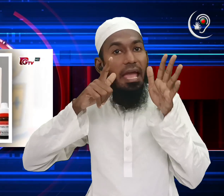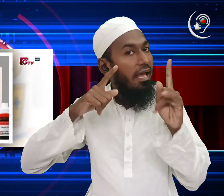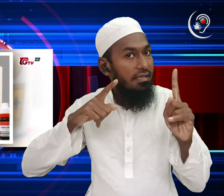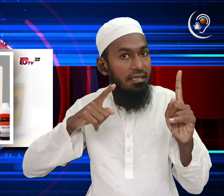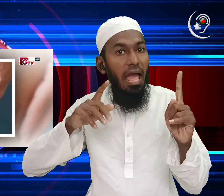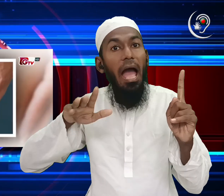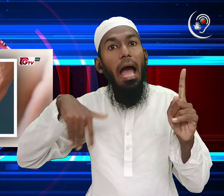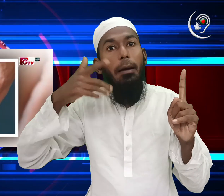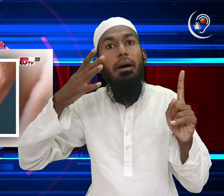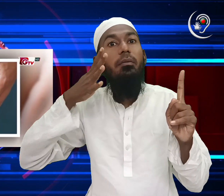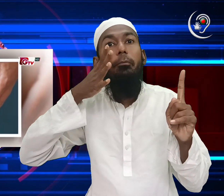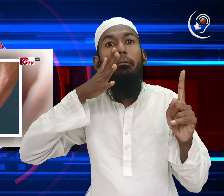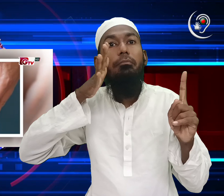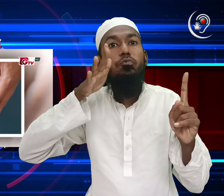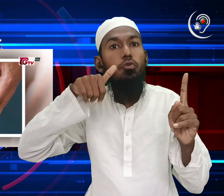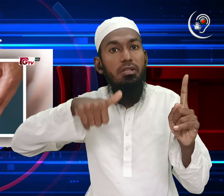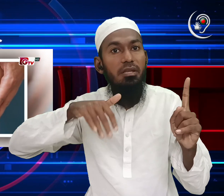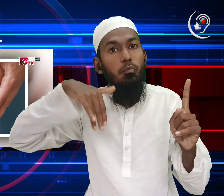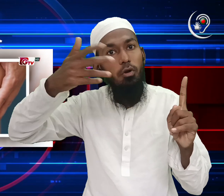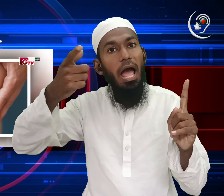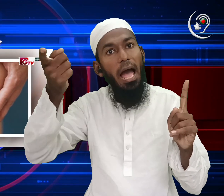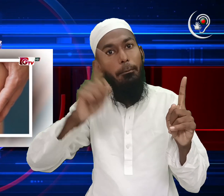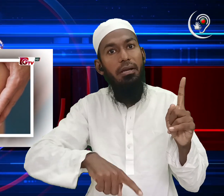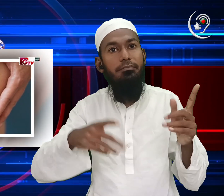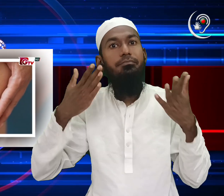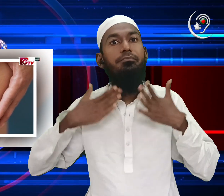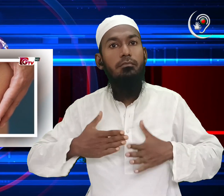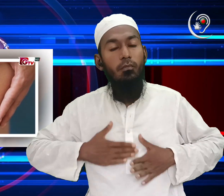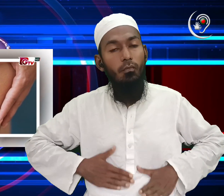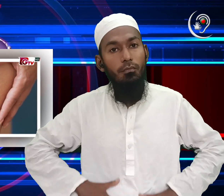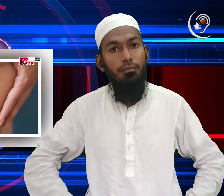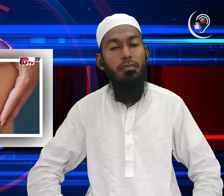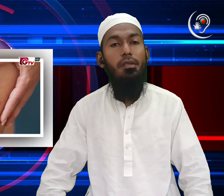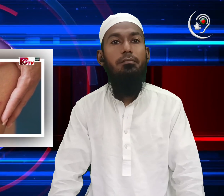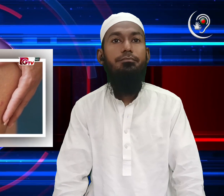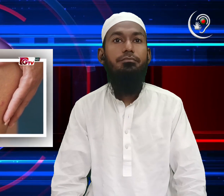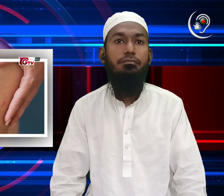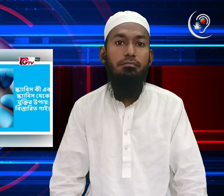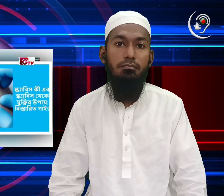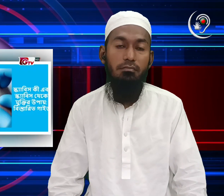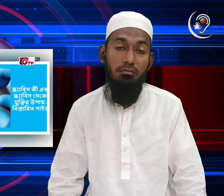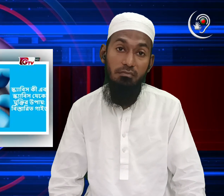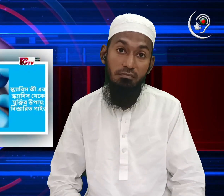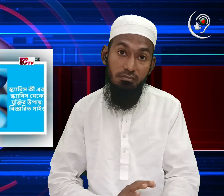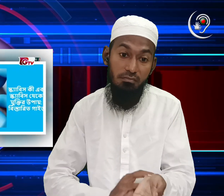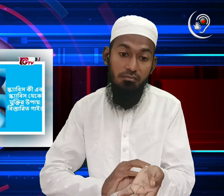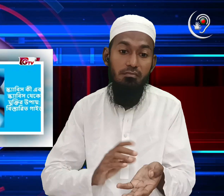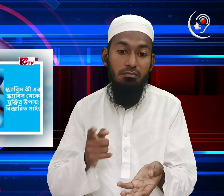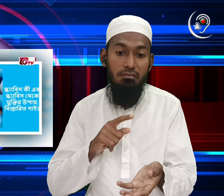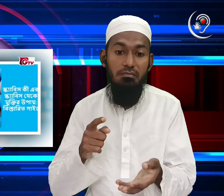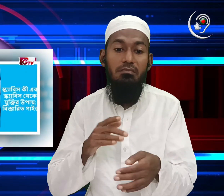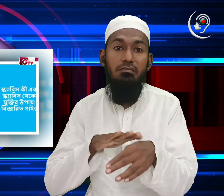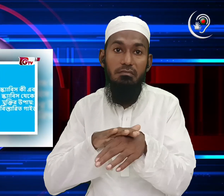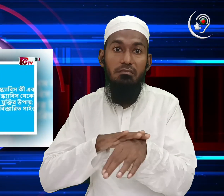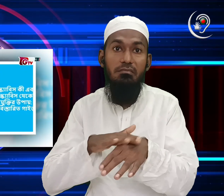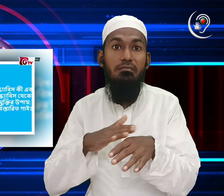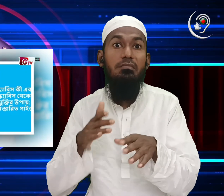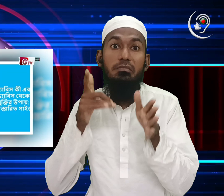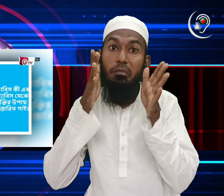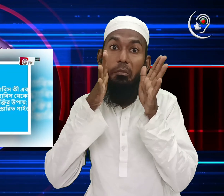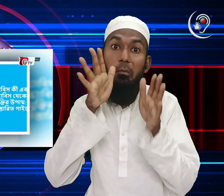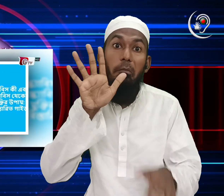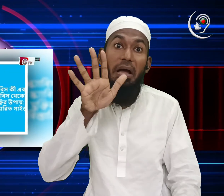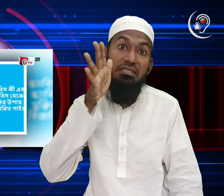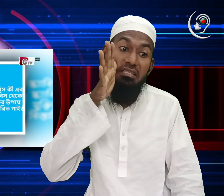ব্যবহার করতে হয়। এছাড়া স্ক্যাবিসের চিকিৎসায় প্রোটোমিটিন এবং সালফার ক্রিম টানা 5 দিন ব্যবহার করতে বলা হয়।